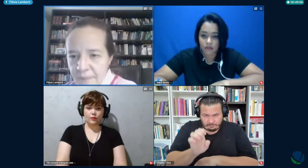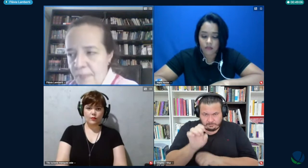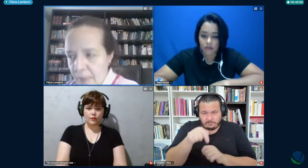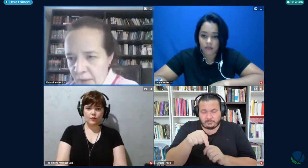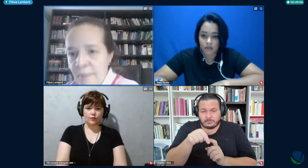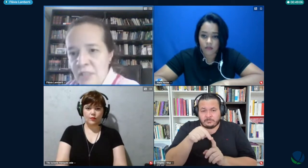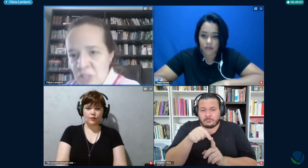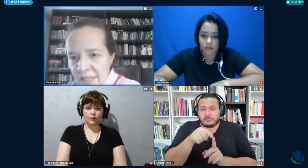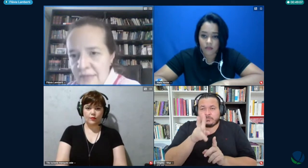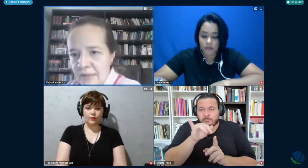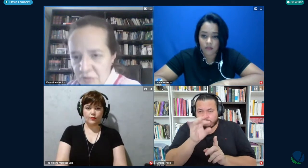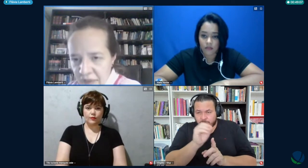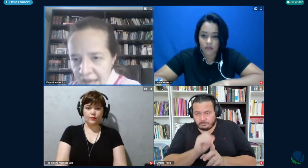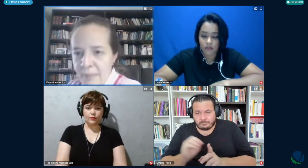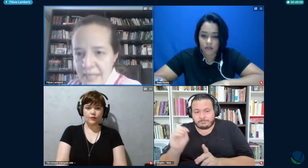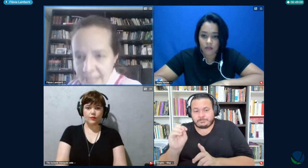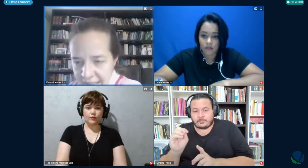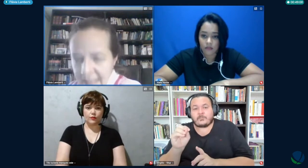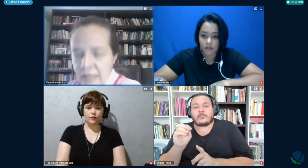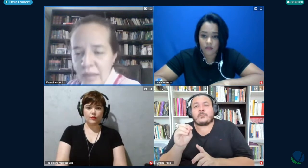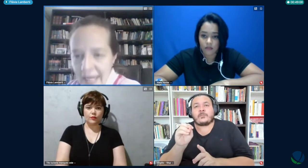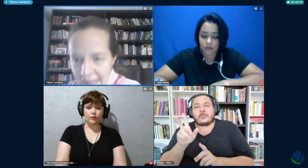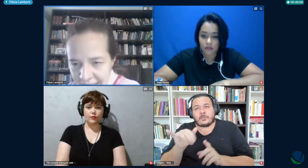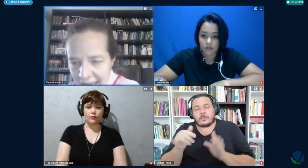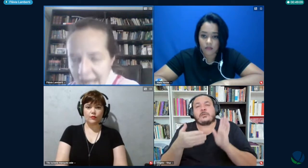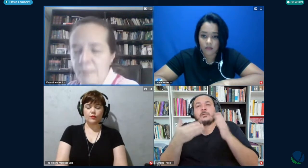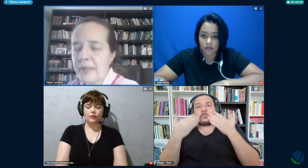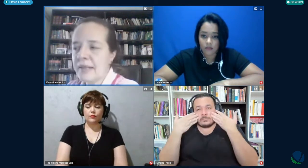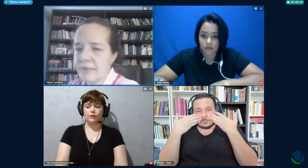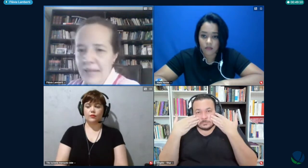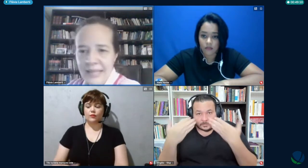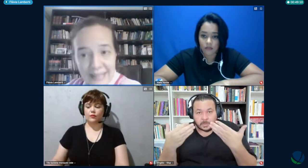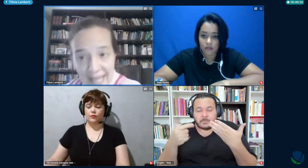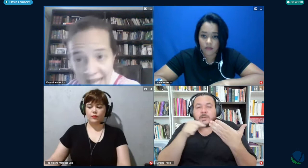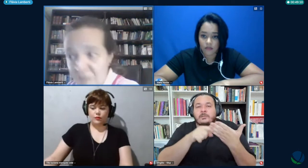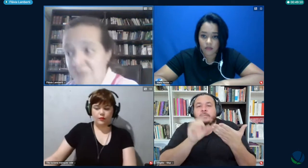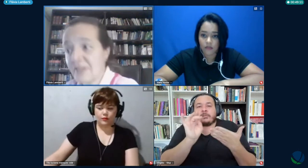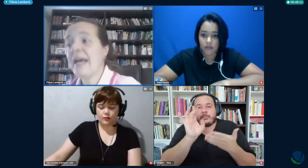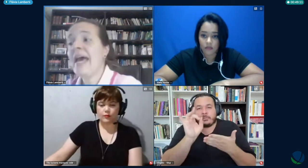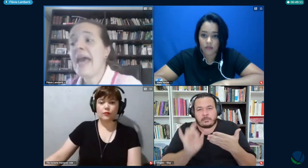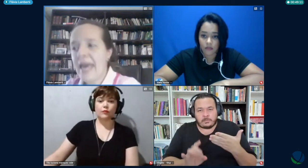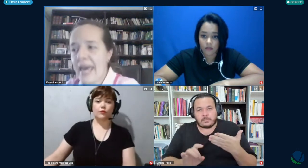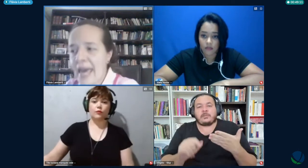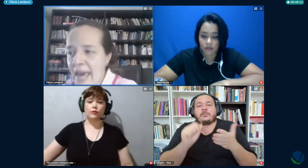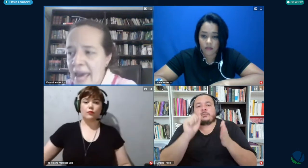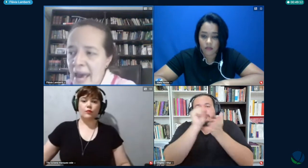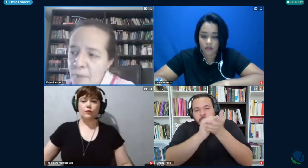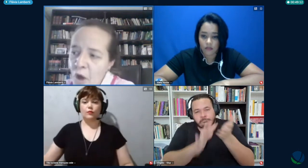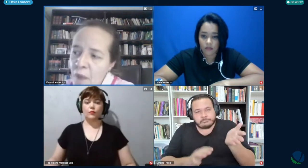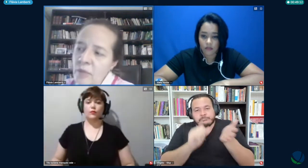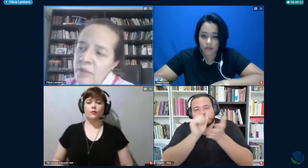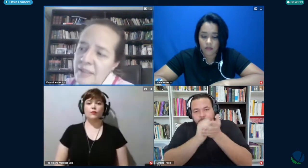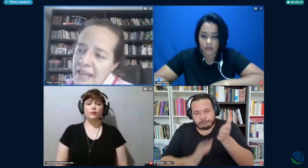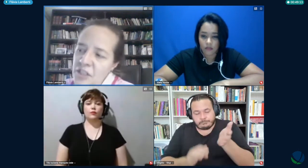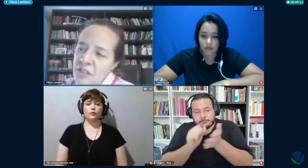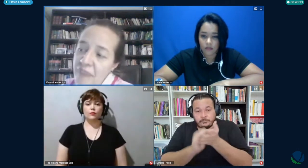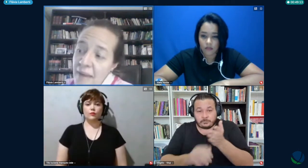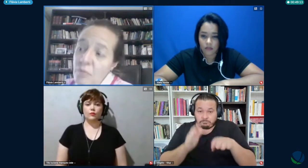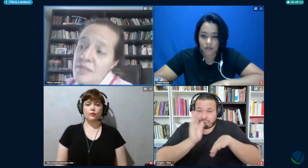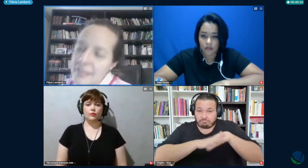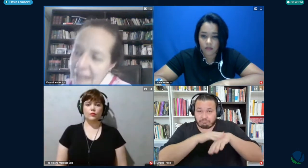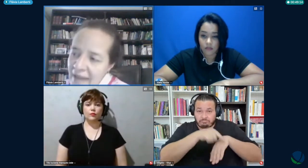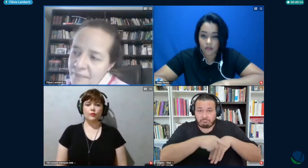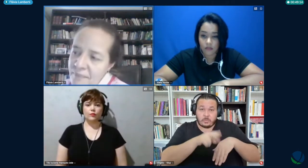que vai, né, à medida que vai apresentando cada etapa, cada tarefa, é a própria unidade que